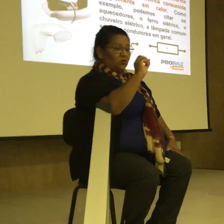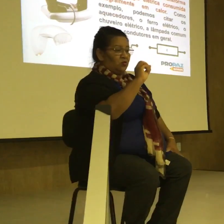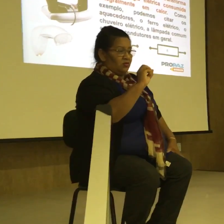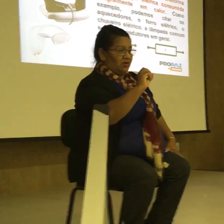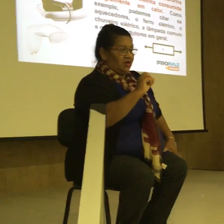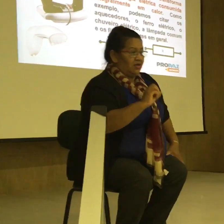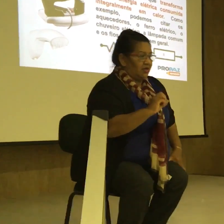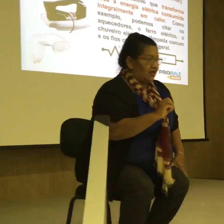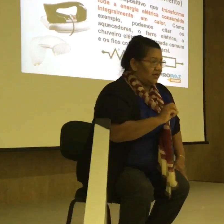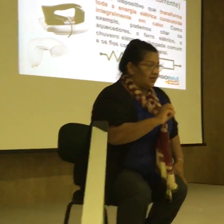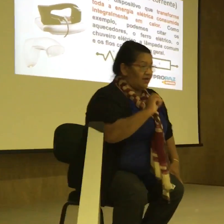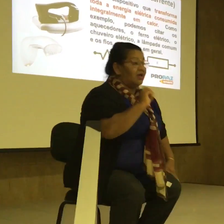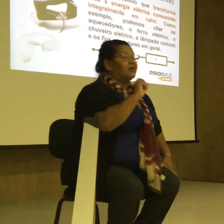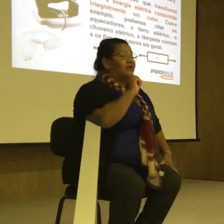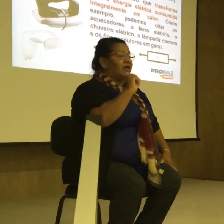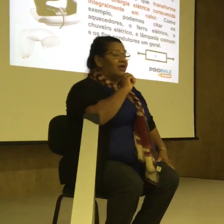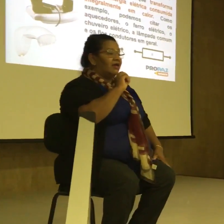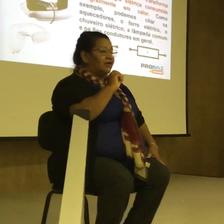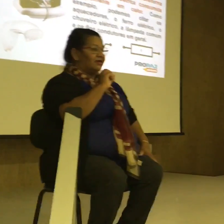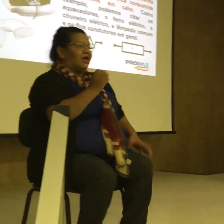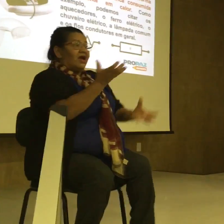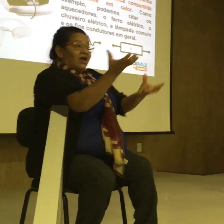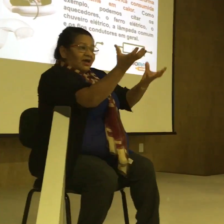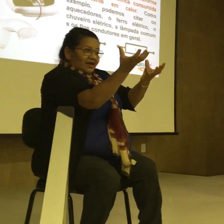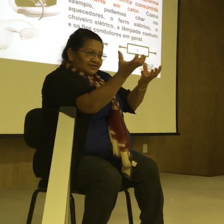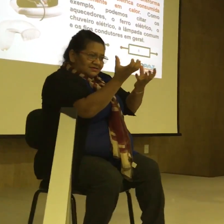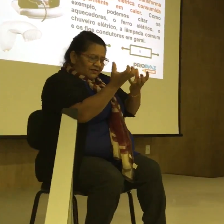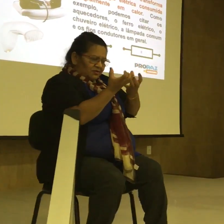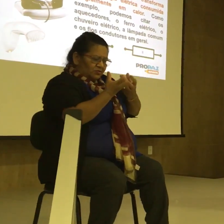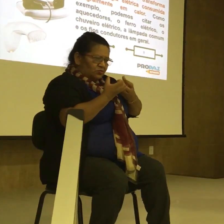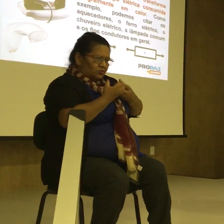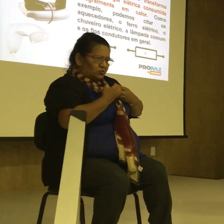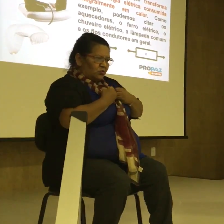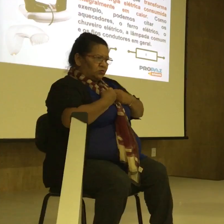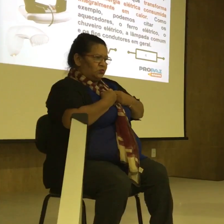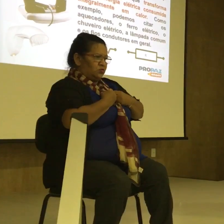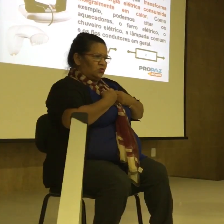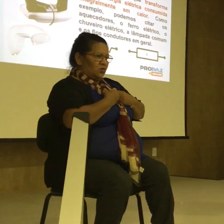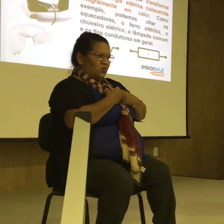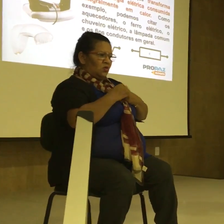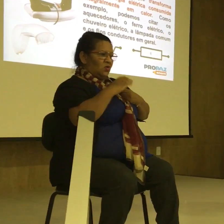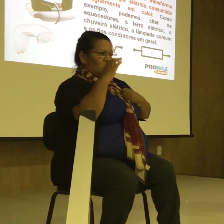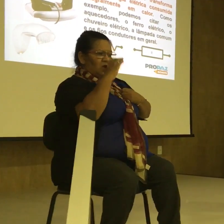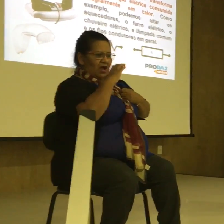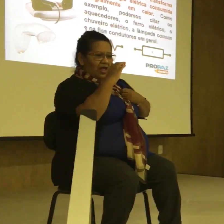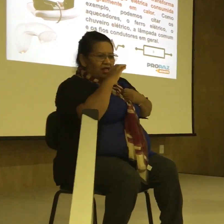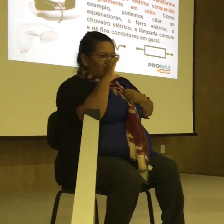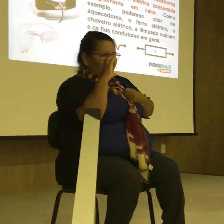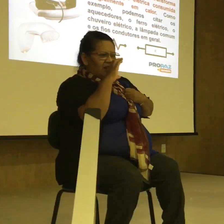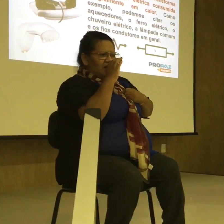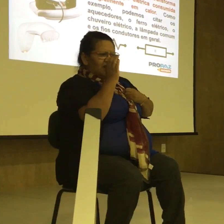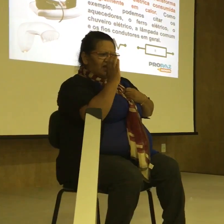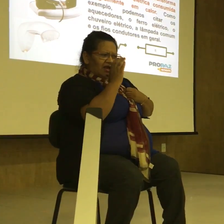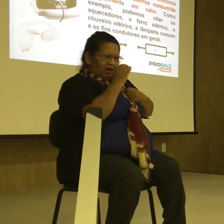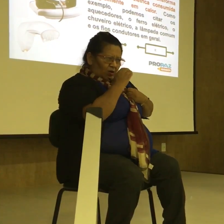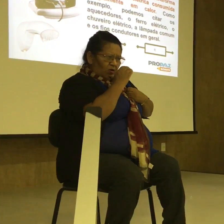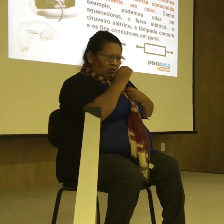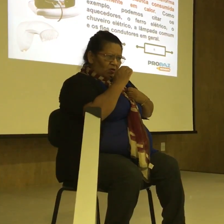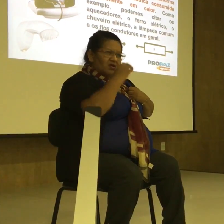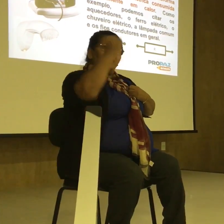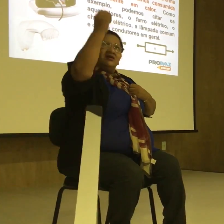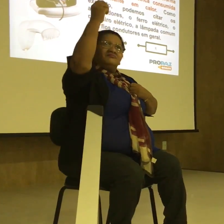eu falei toda, não falei pouquinho, toda energia elétrica em calor. O resistor converte toda